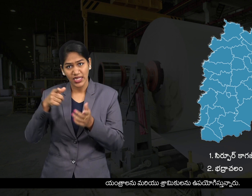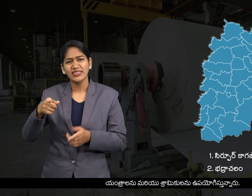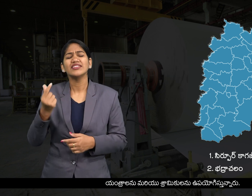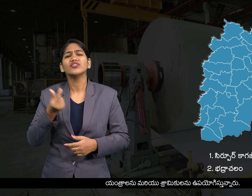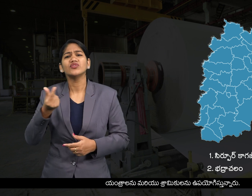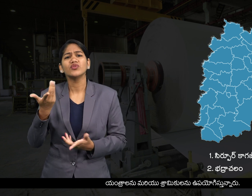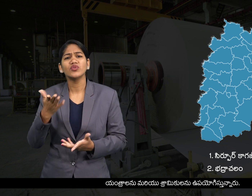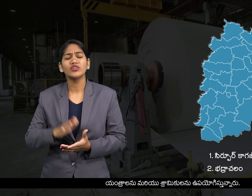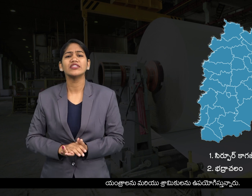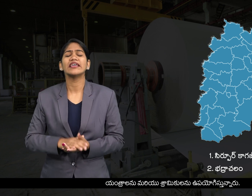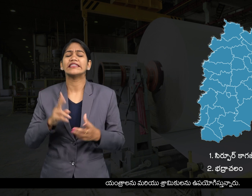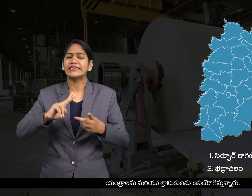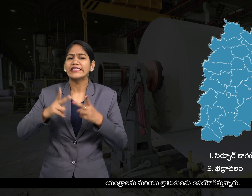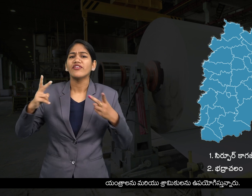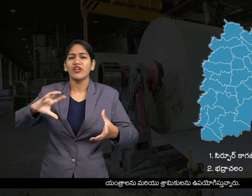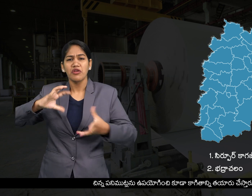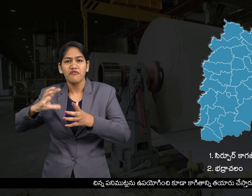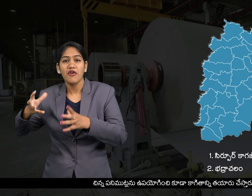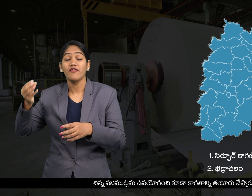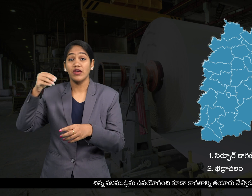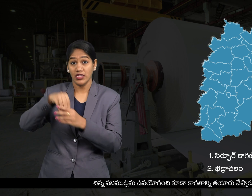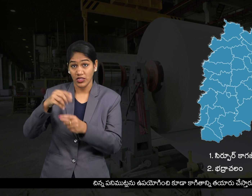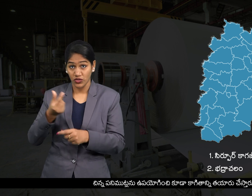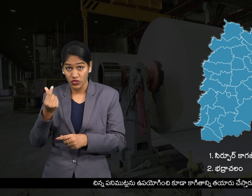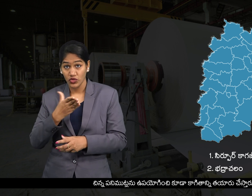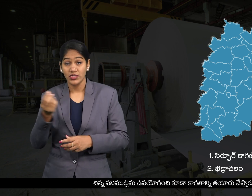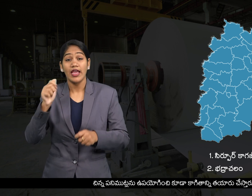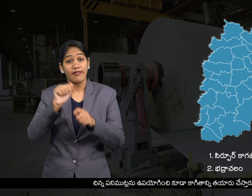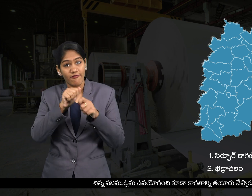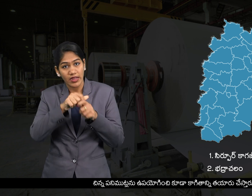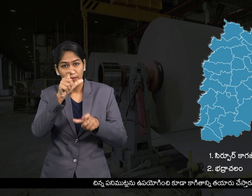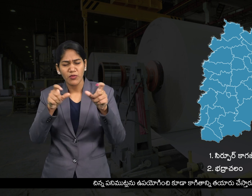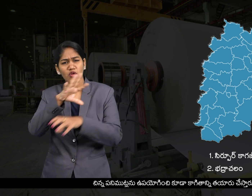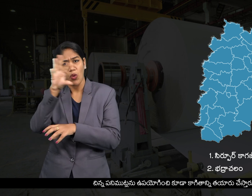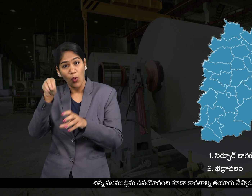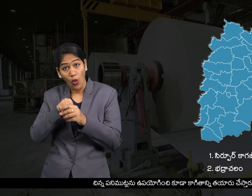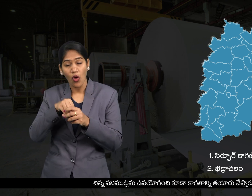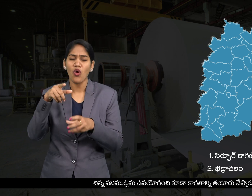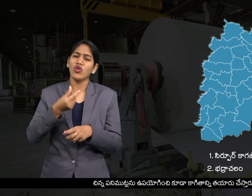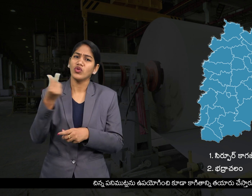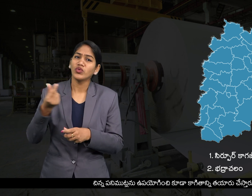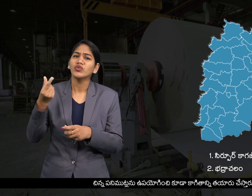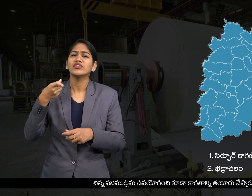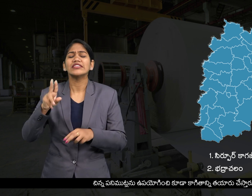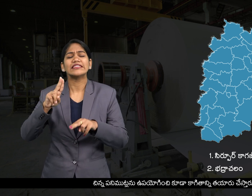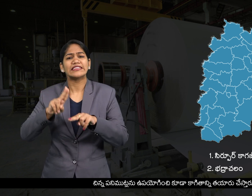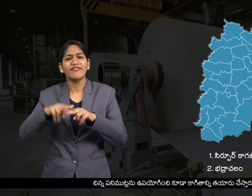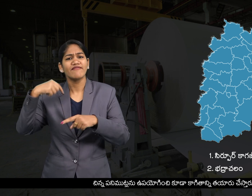యంత్రాలను మరియు శ్రామికులను ఉపయోగిస్తున్నారు. చిన్న పనిముట్లను ఉపయోగించి కూడా కాగితాన్ని తయారు